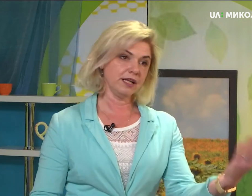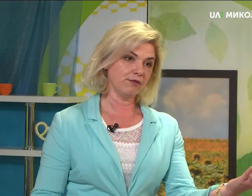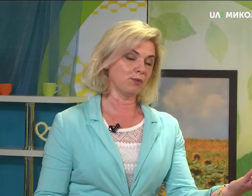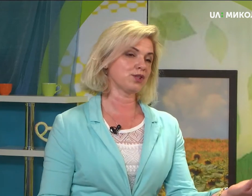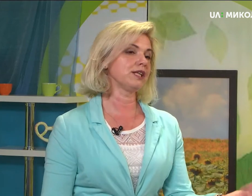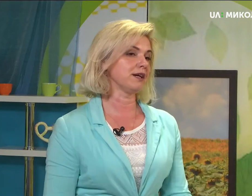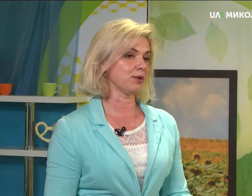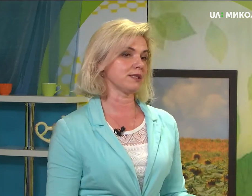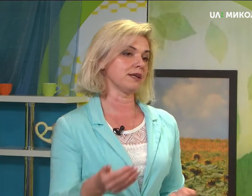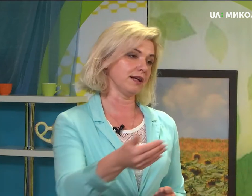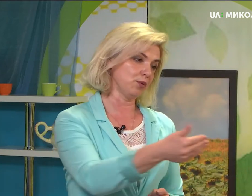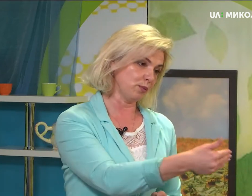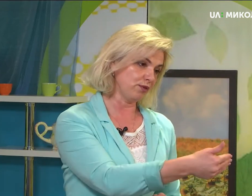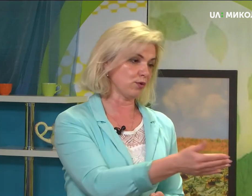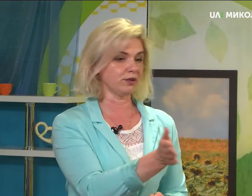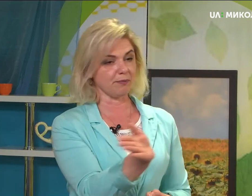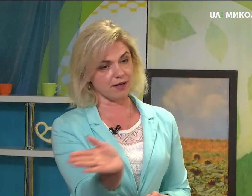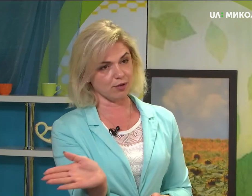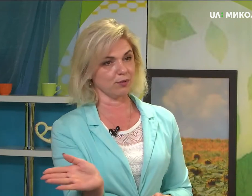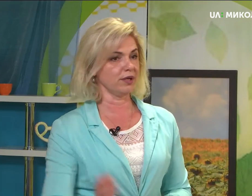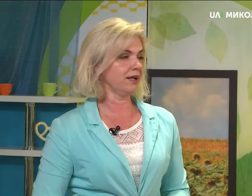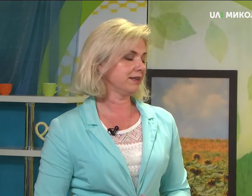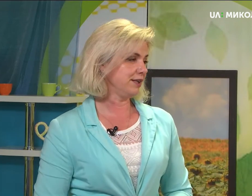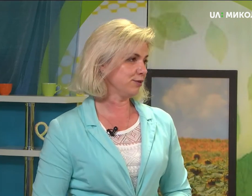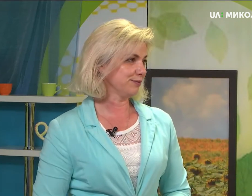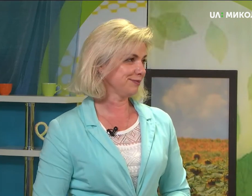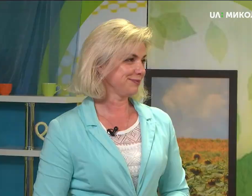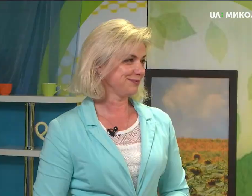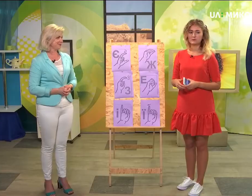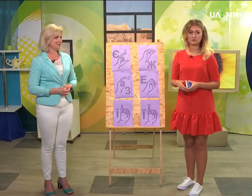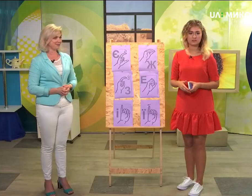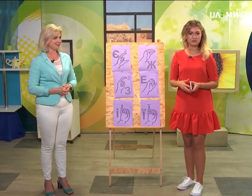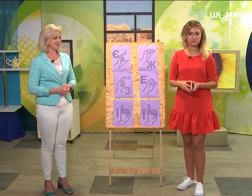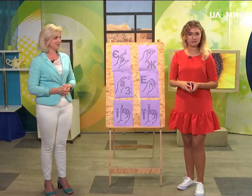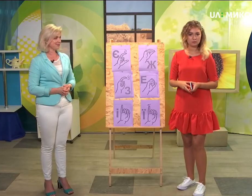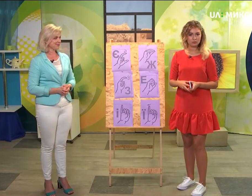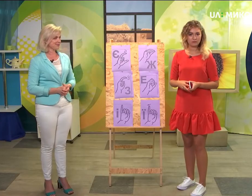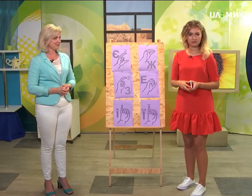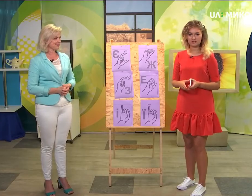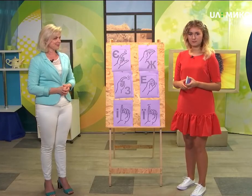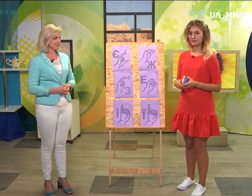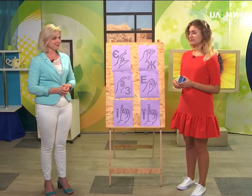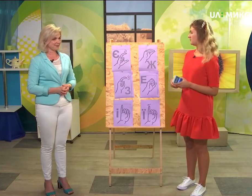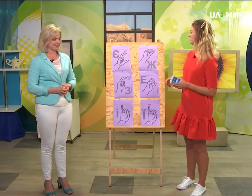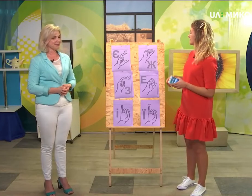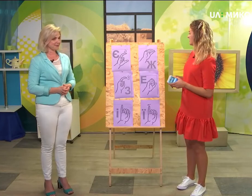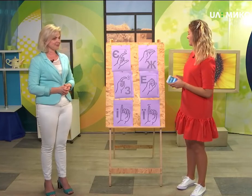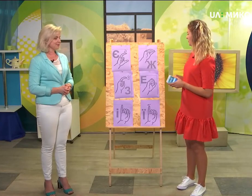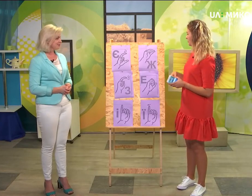наліво, можна і так показати. Або поворот направо, або наліво. Слухайте, друзі, я думаю, варто це запам'ятати. Давайте зараз повторимо